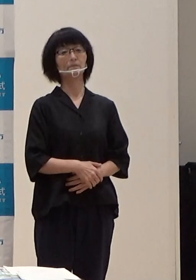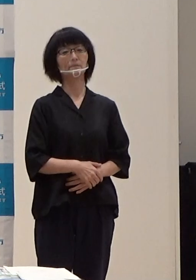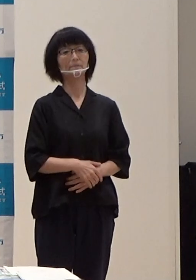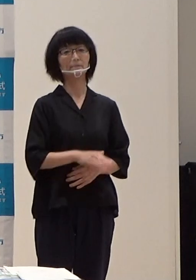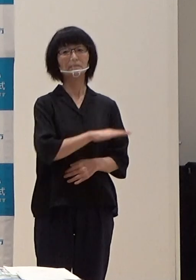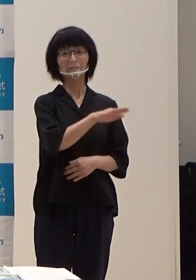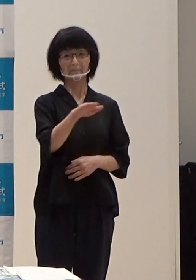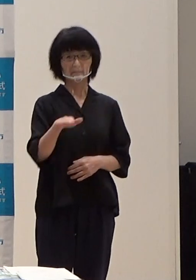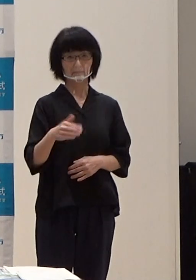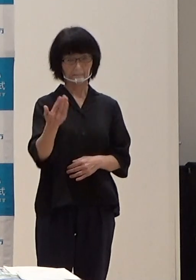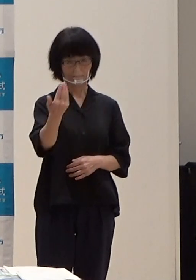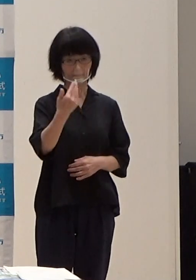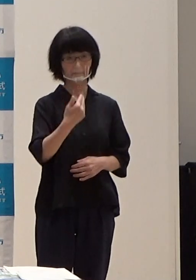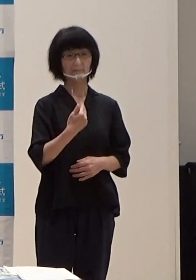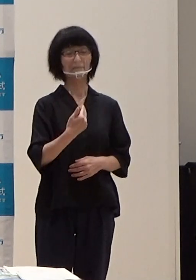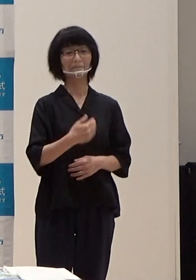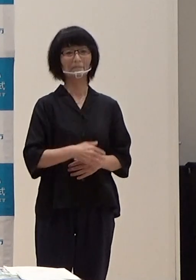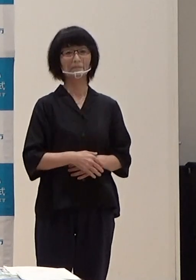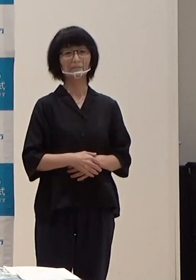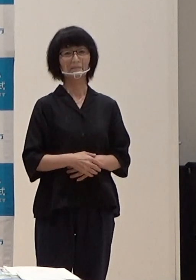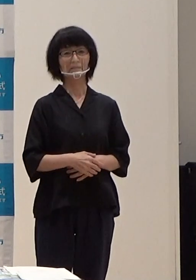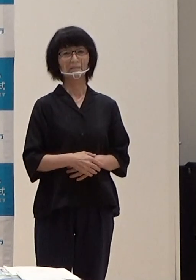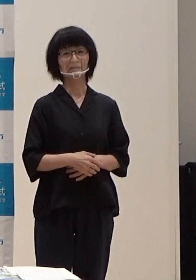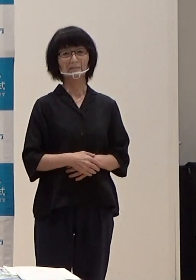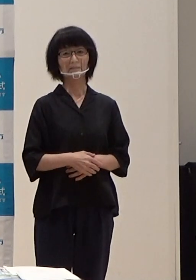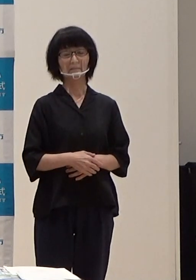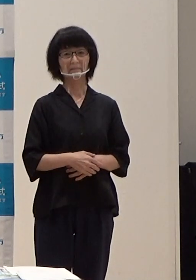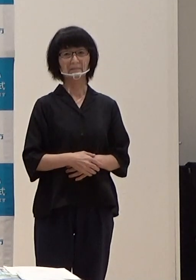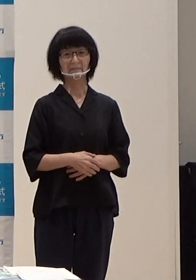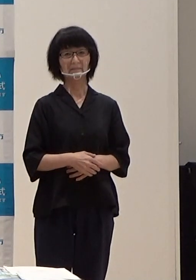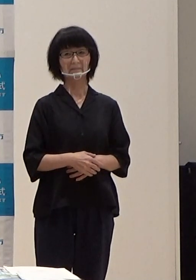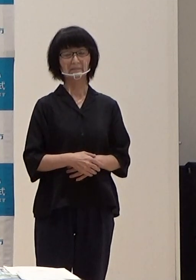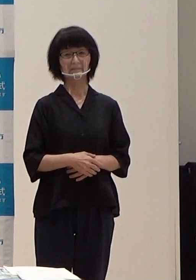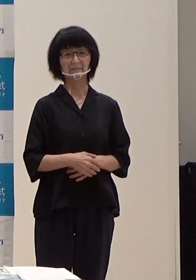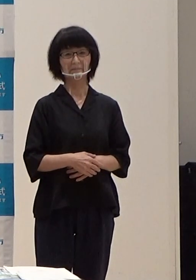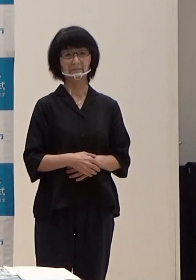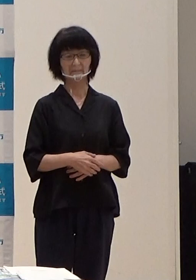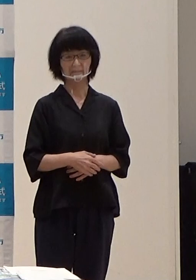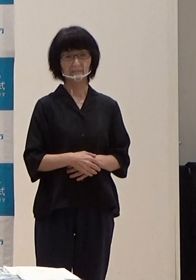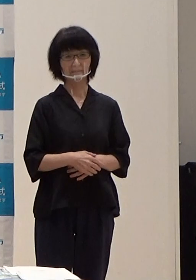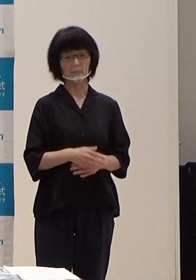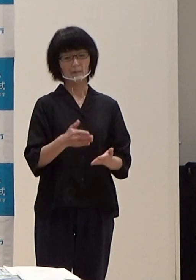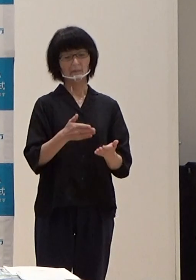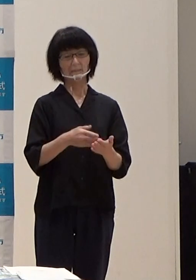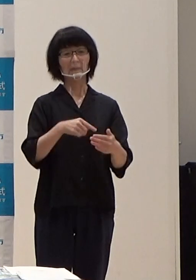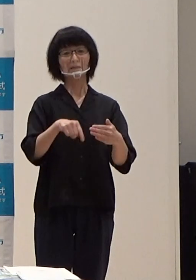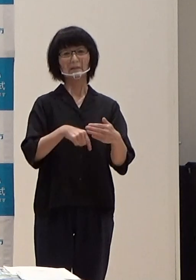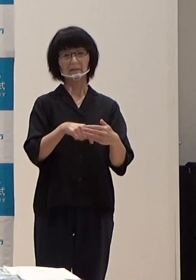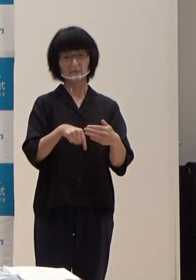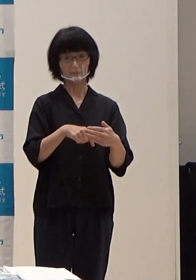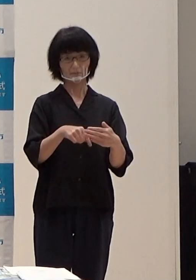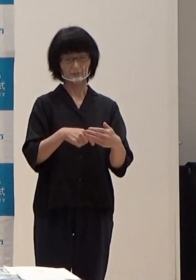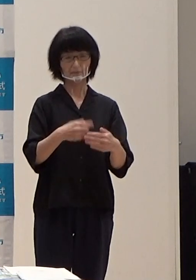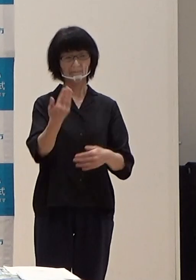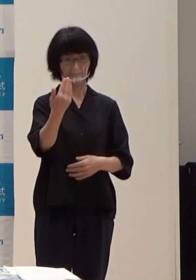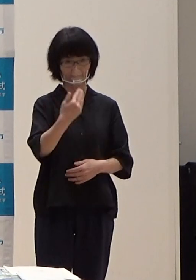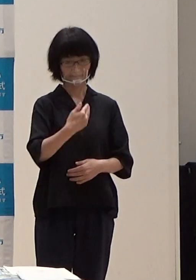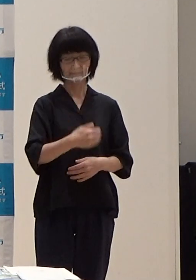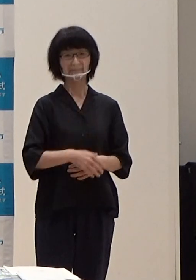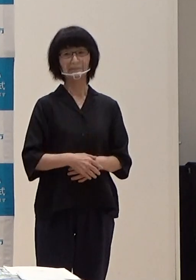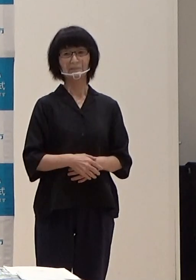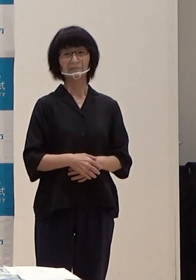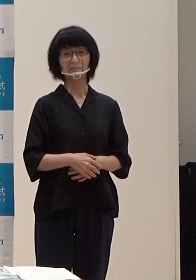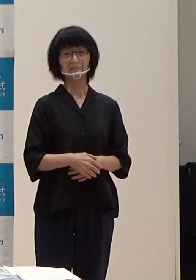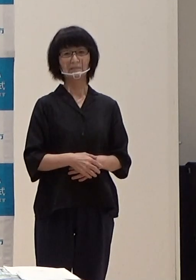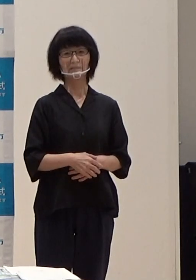それでは質問をお受けしたいと存じます。はじめにただいまの説明項目についてお受けいたしますが、項目1